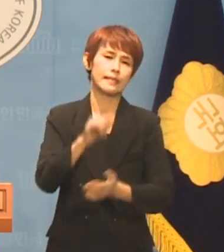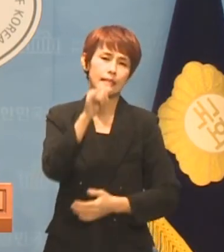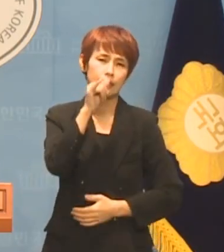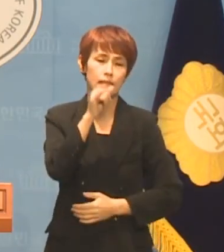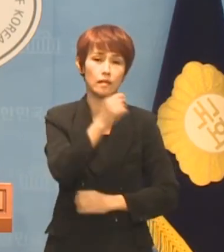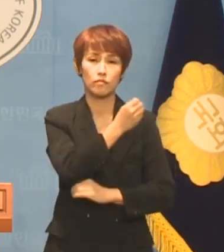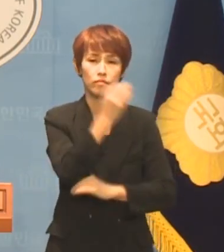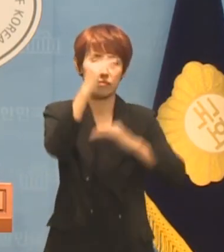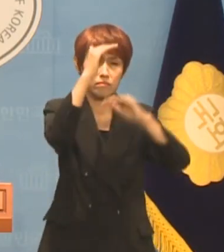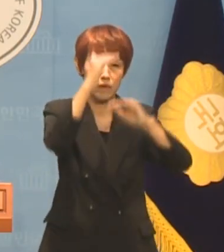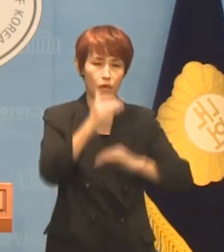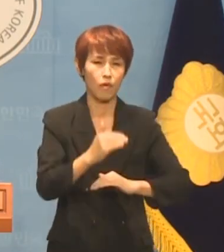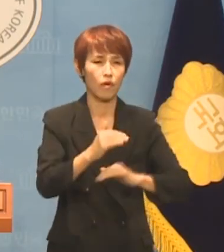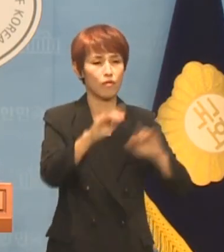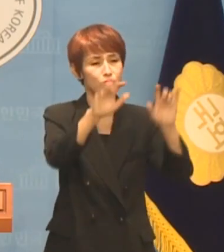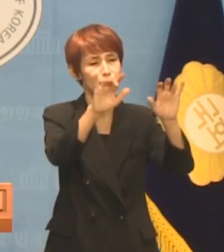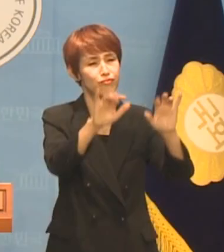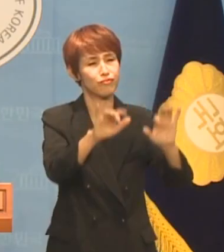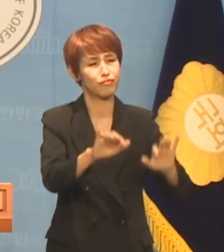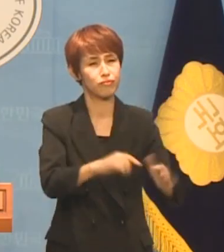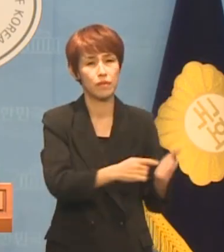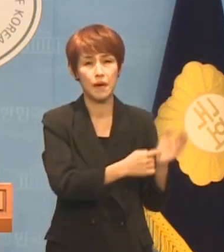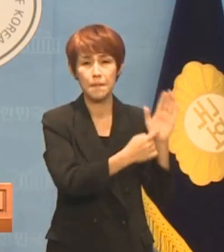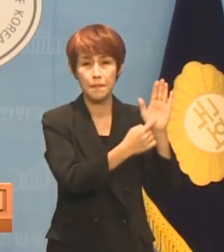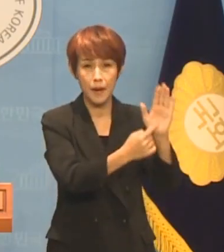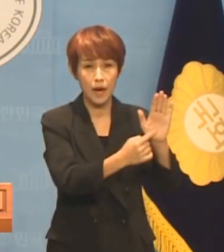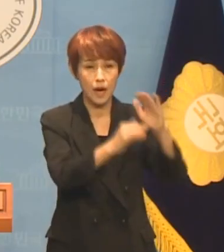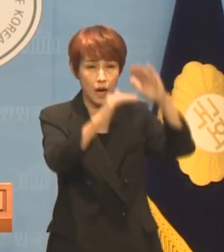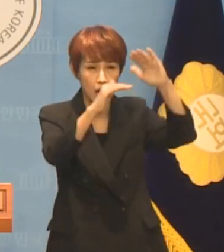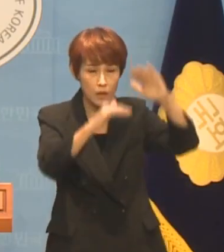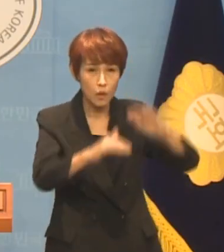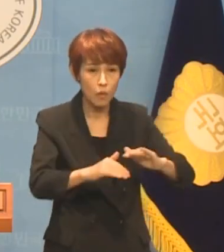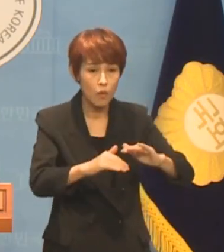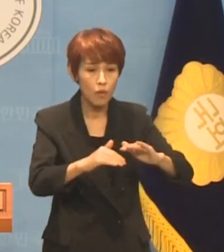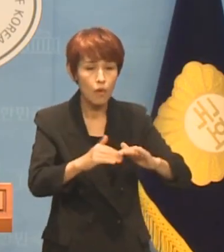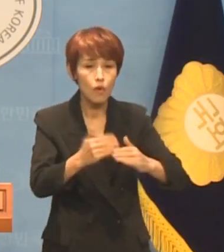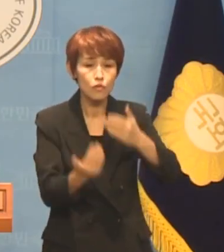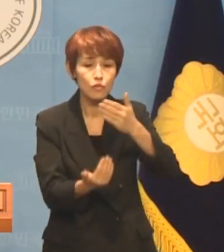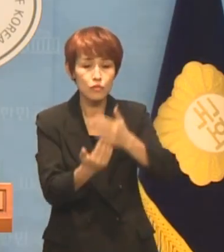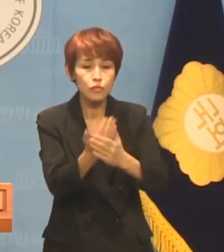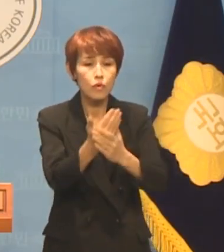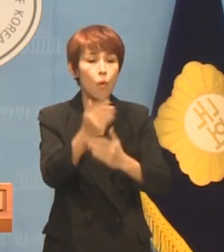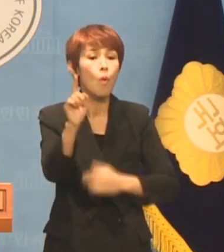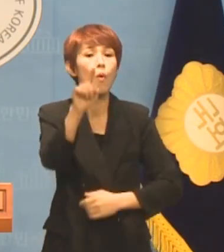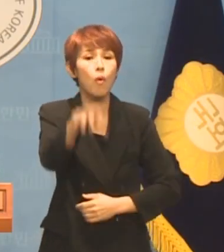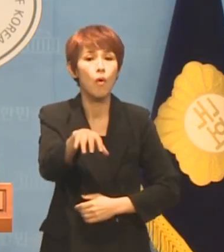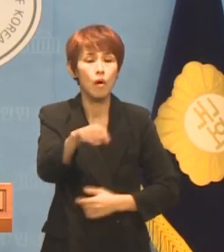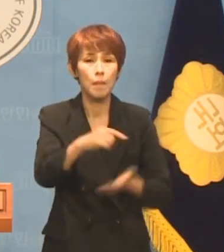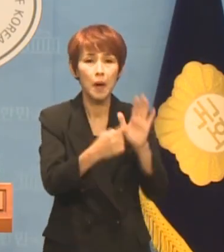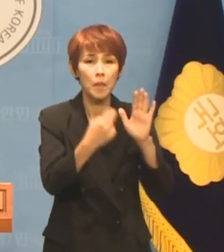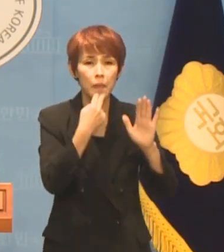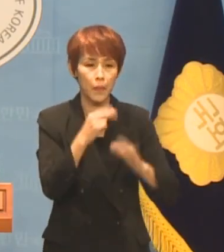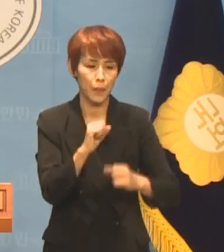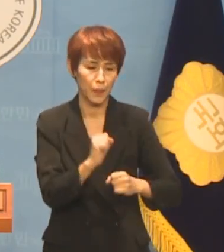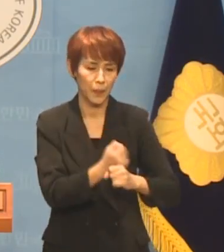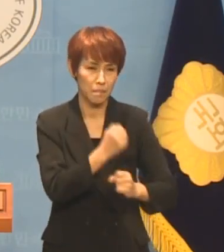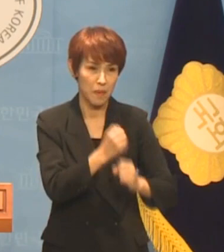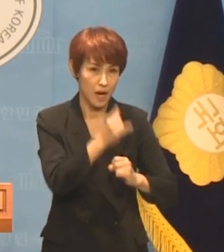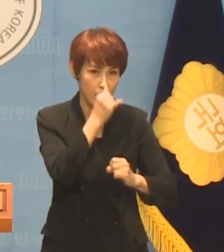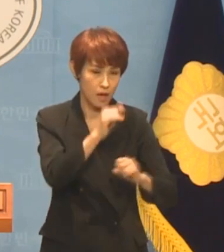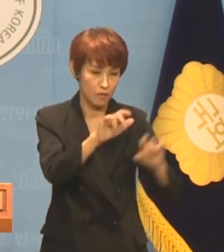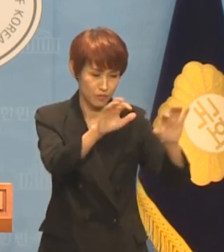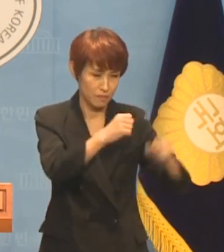기사들이며 줄줄이 읊어놨는데 이같이 출처도 정확히 밝히지 못하면서 조작질이나 하는 내란